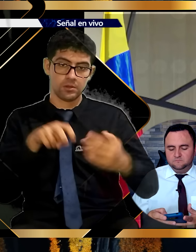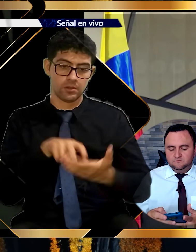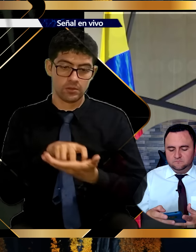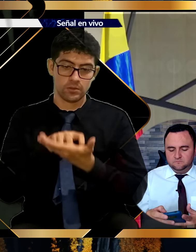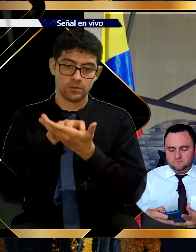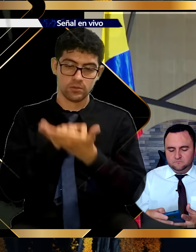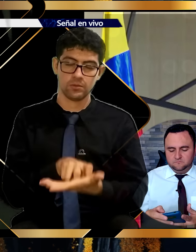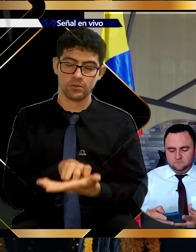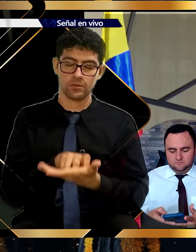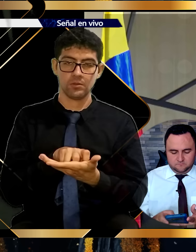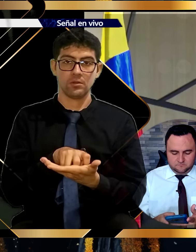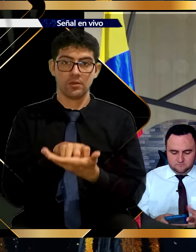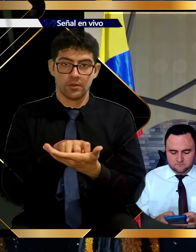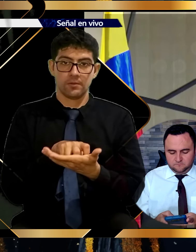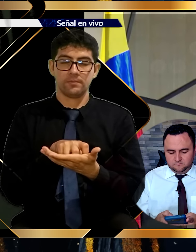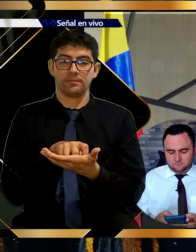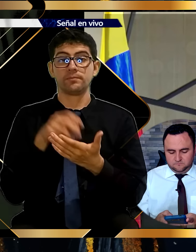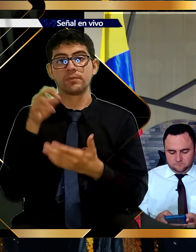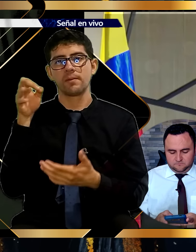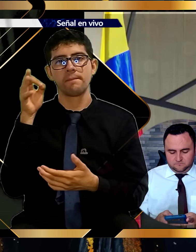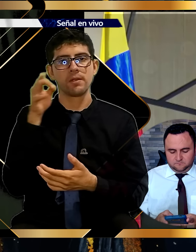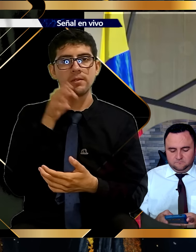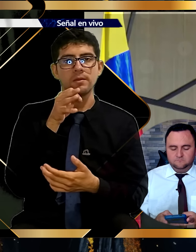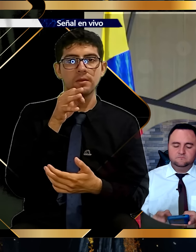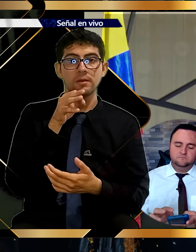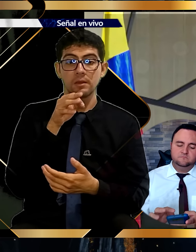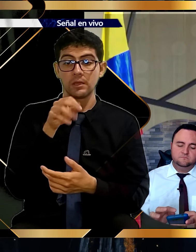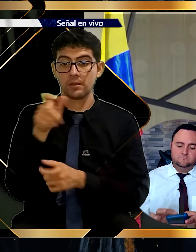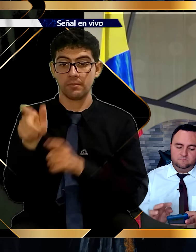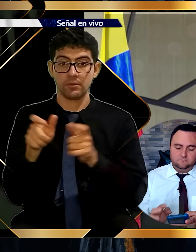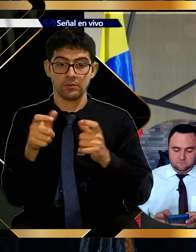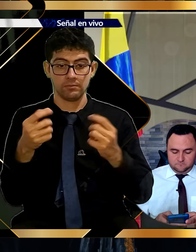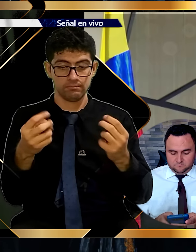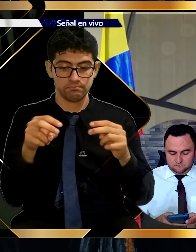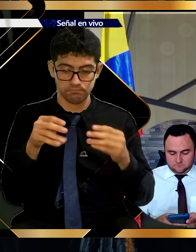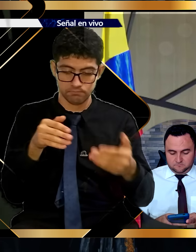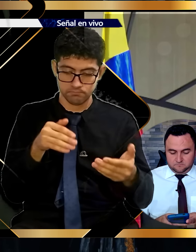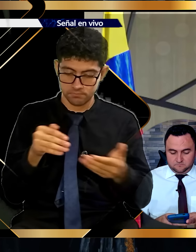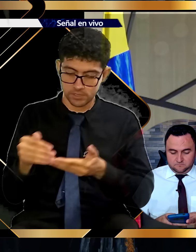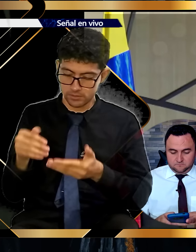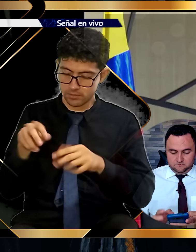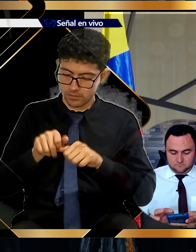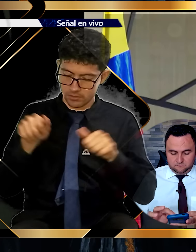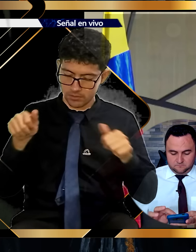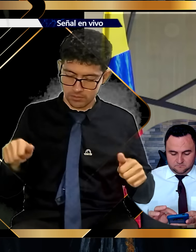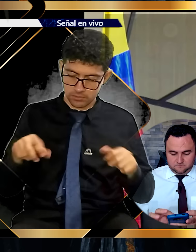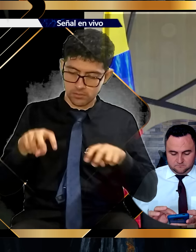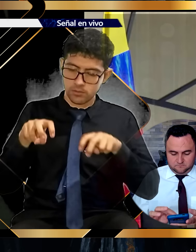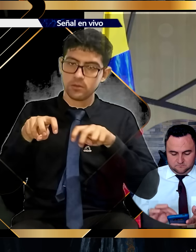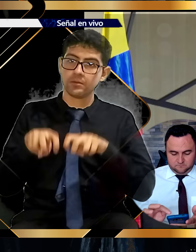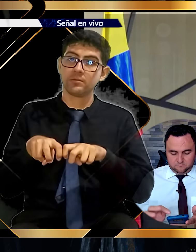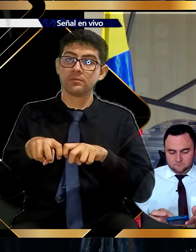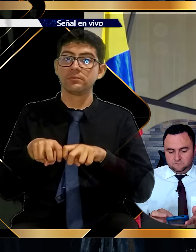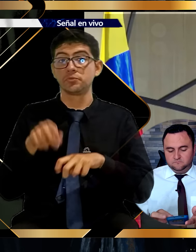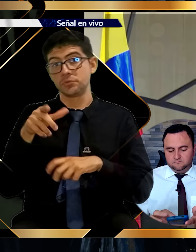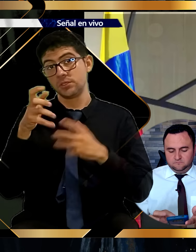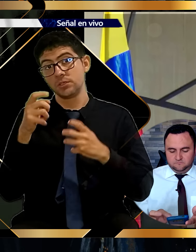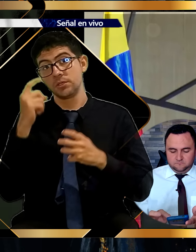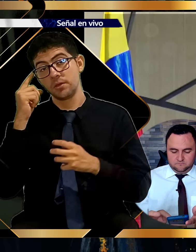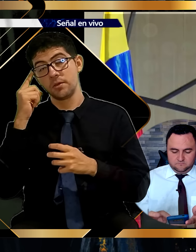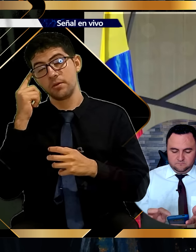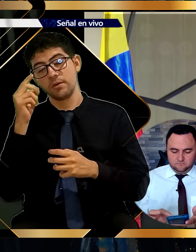fija. Predique la vida y la gente pasa a reconciliarse. Pastor que quiera tener éxito, predique sobre la vida y la gente